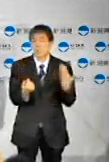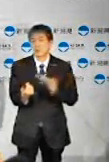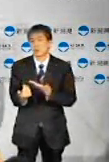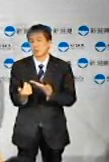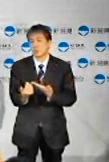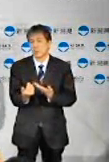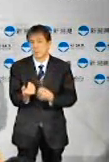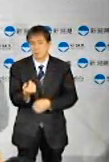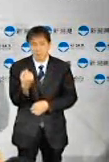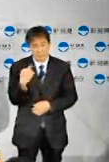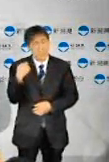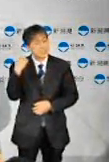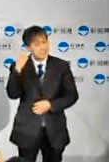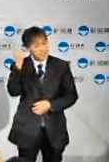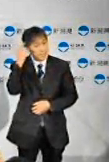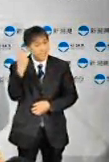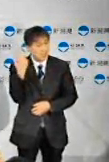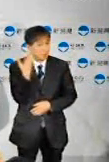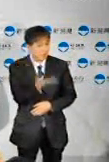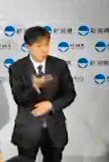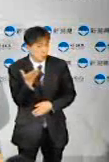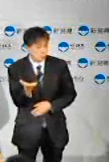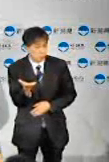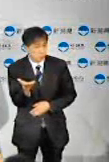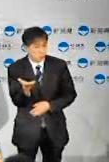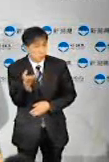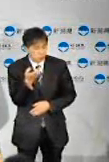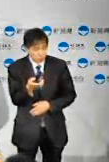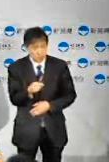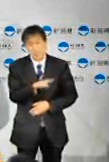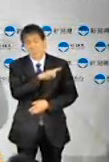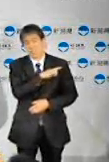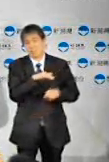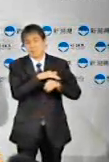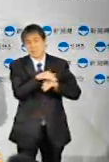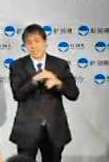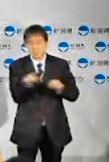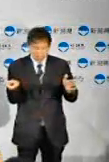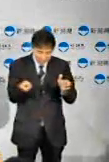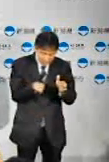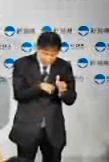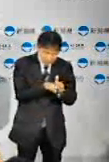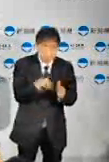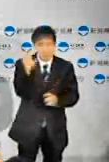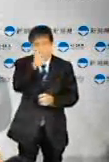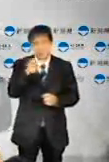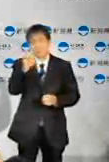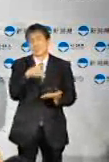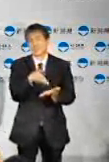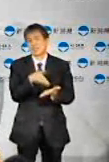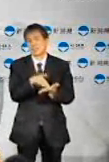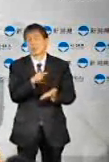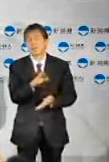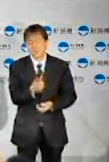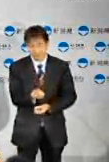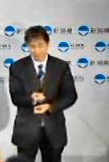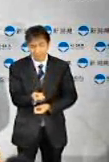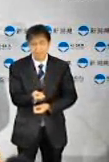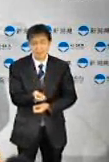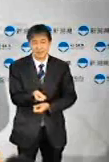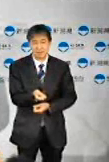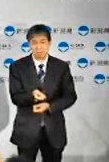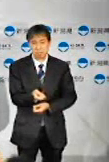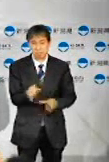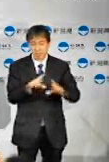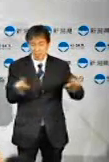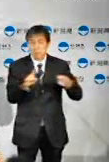う、ということが、責任の問い方として最も重い、これまで何度もお話しされてきましたけれども、やっぱり一般的